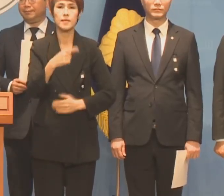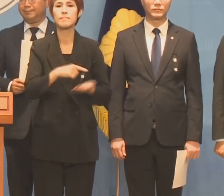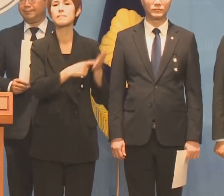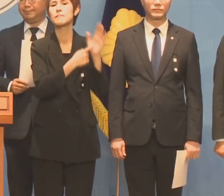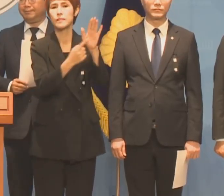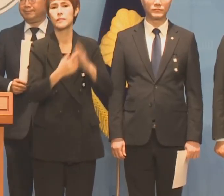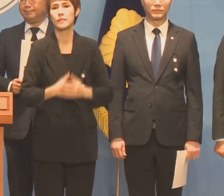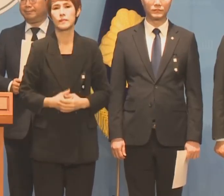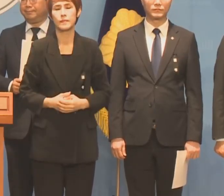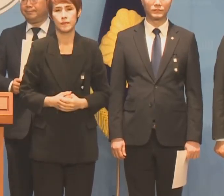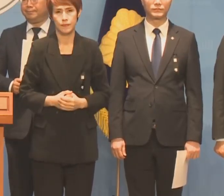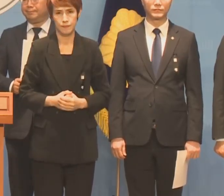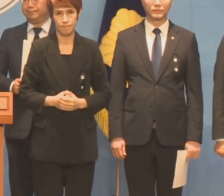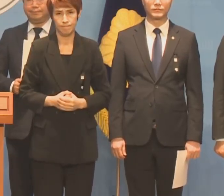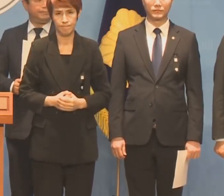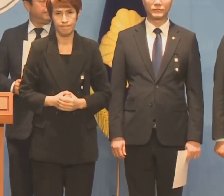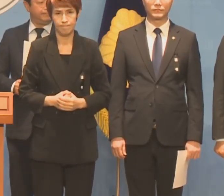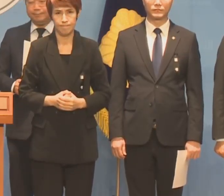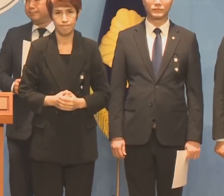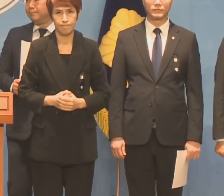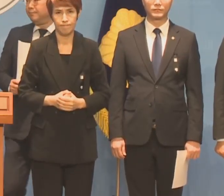밝혀둡니다. 이상입니다.